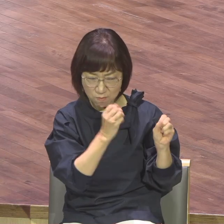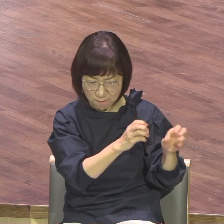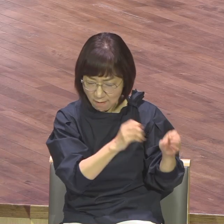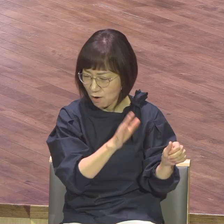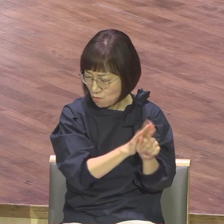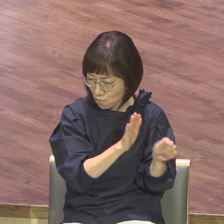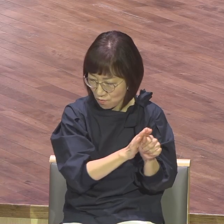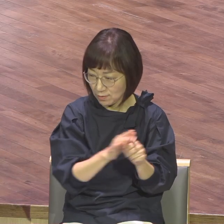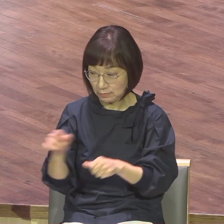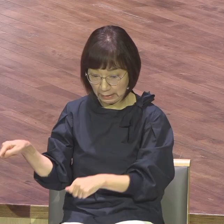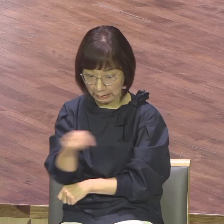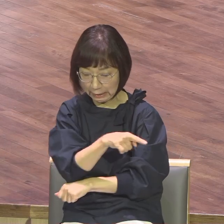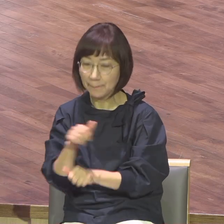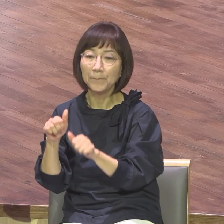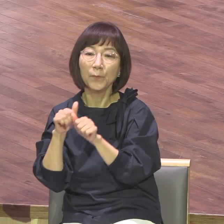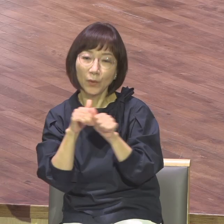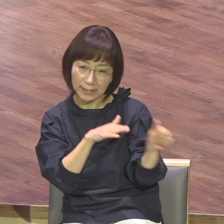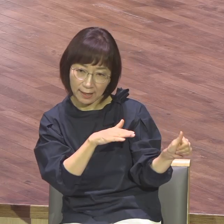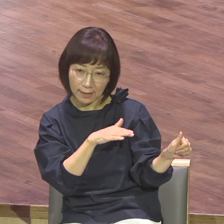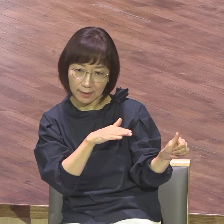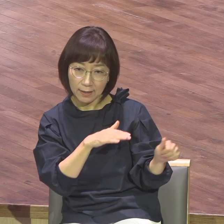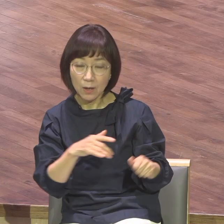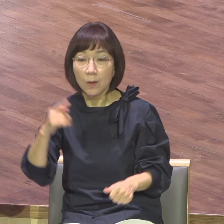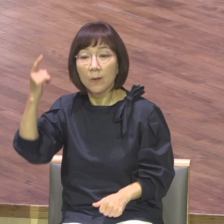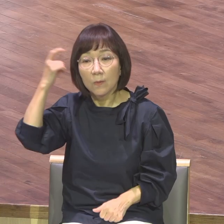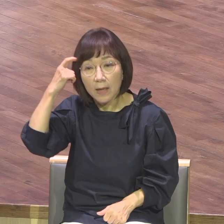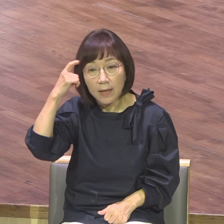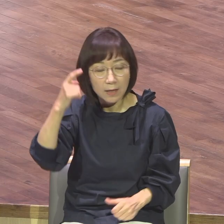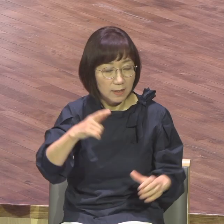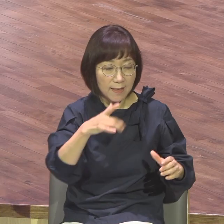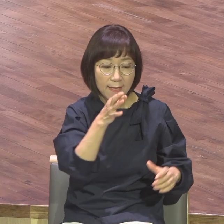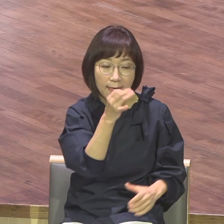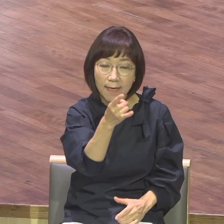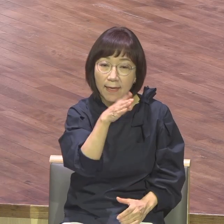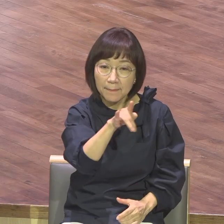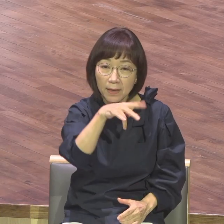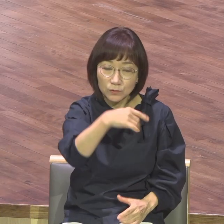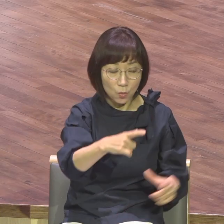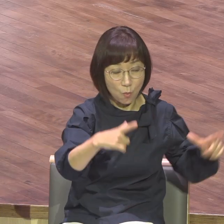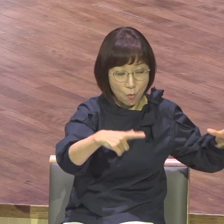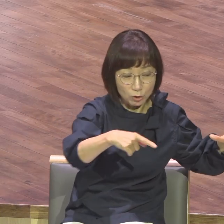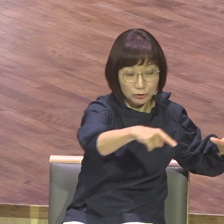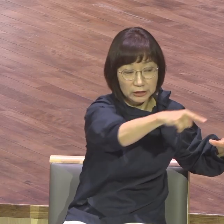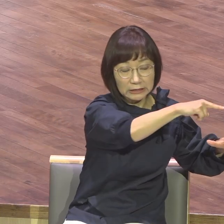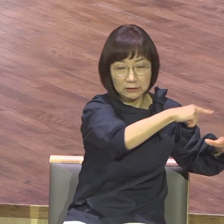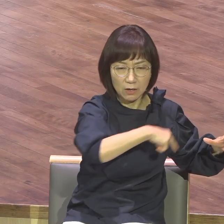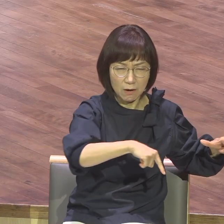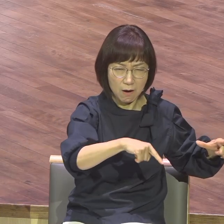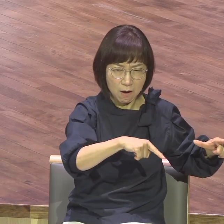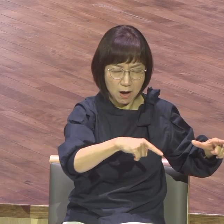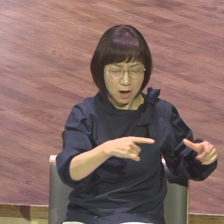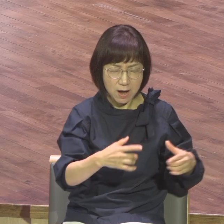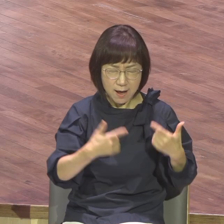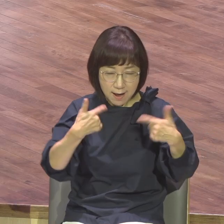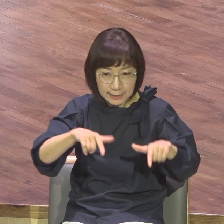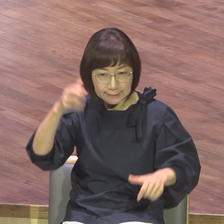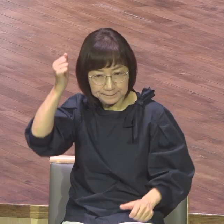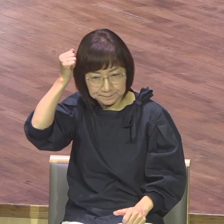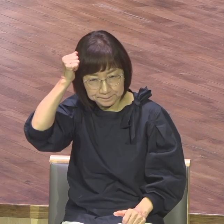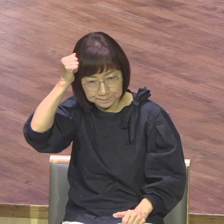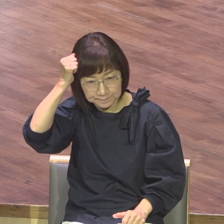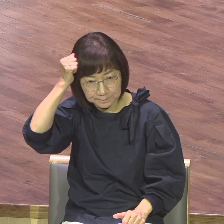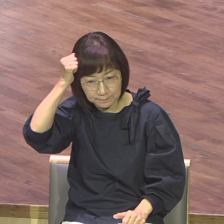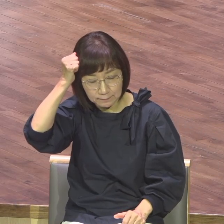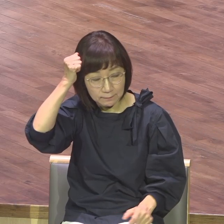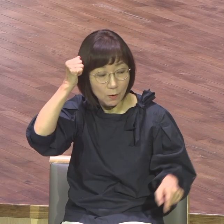정도로 바울이 이 에베소 지역에 대한 집중 이 현장이었어요. 그래서 사도